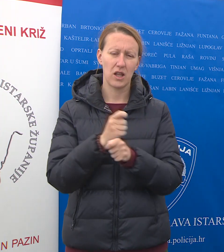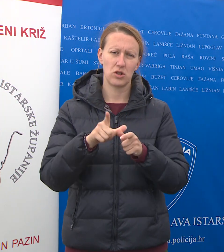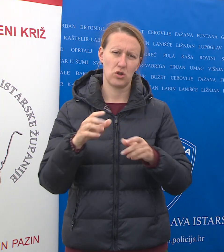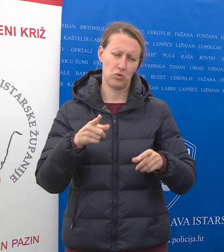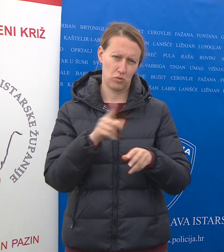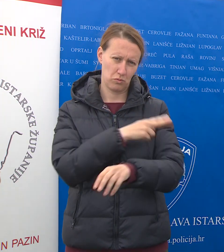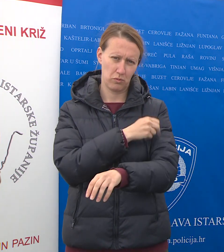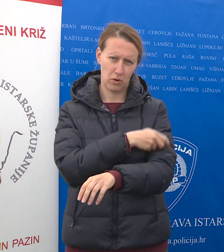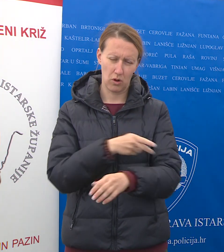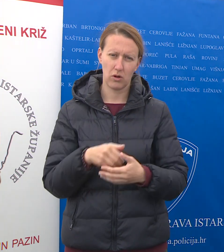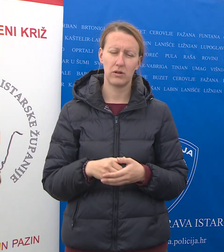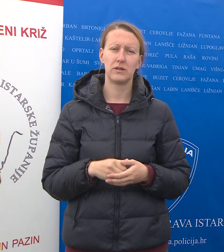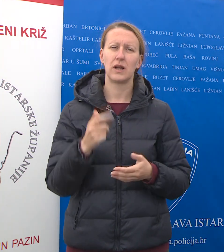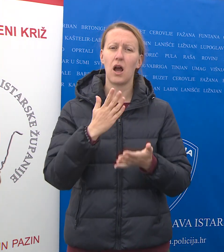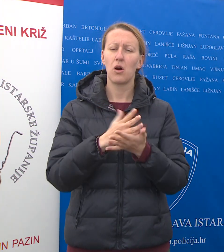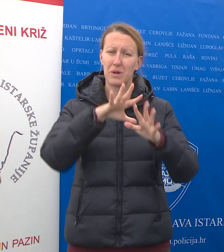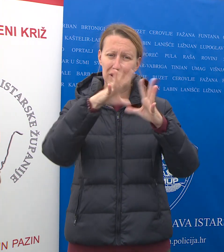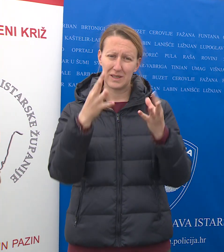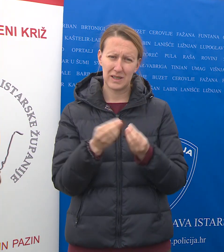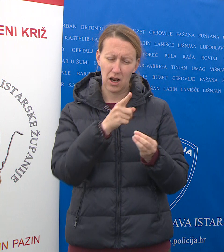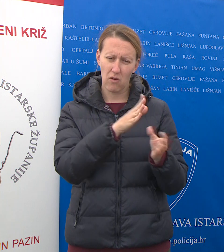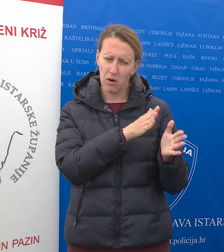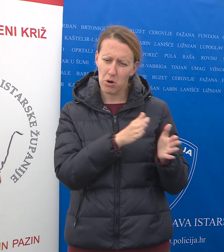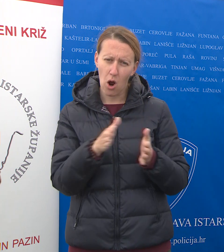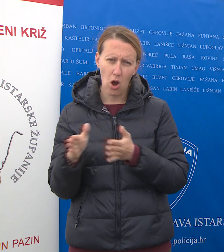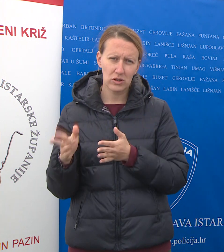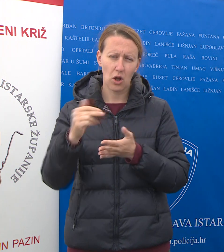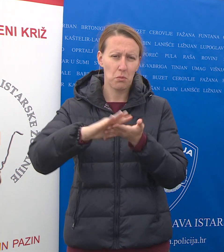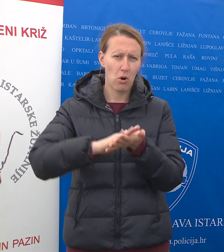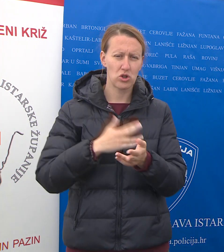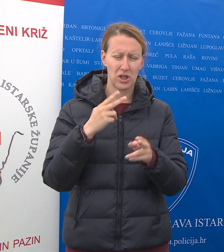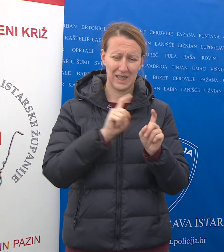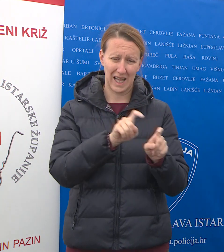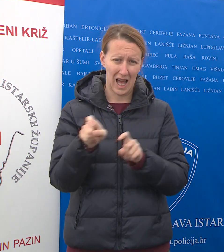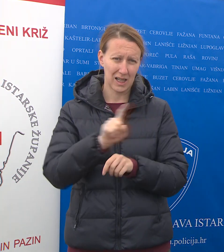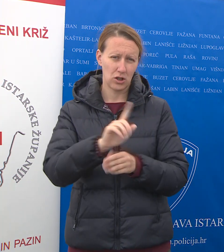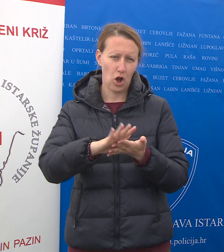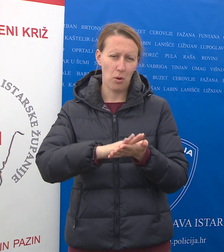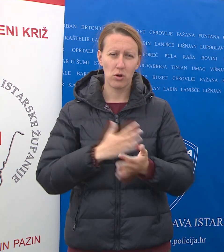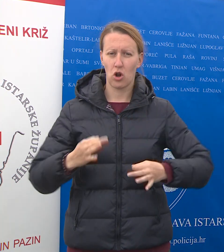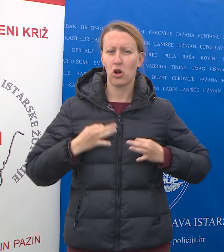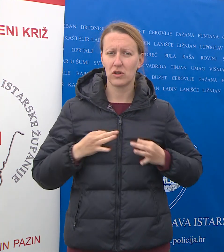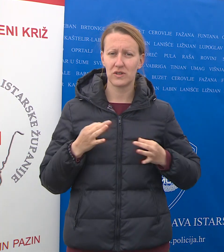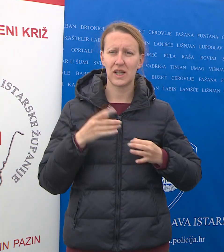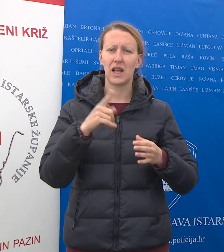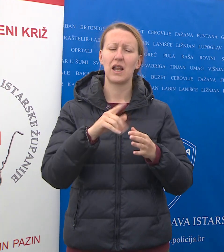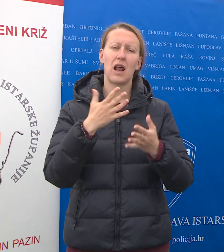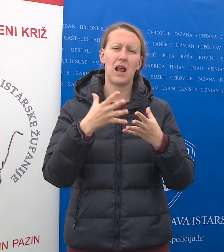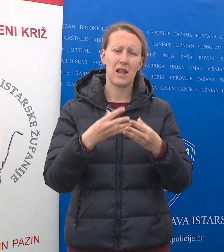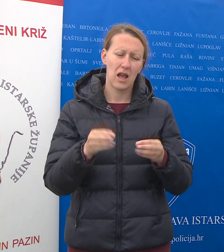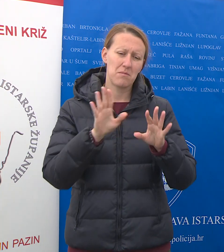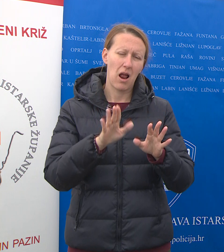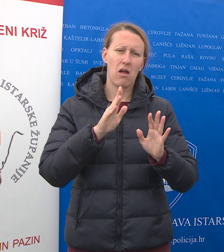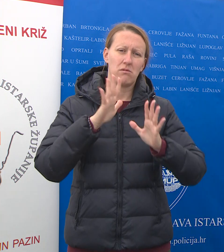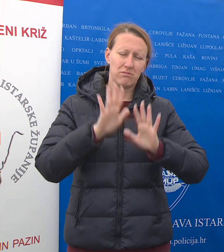u bolnici. Kako bismo cijeli proces od početka zaraze do početka ozdravljenja humanizirali,